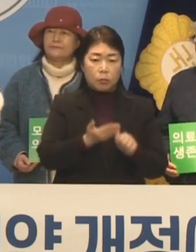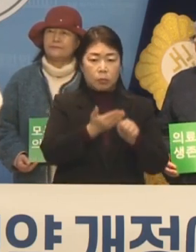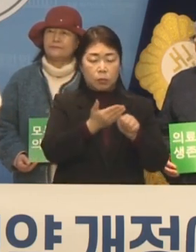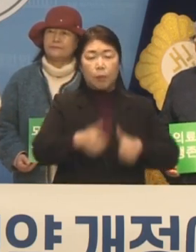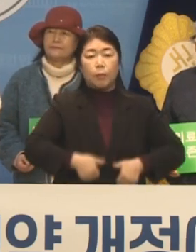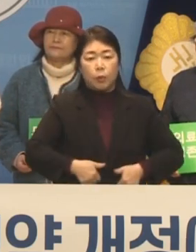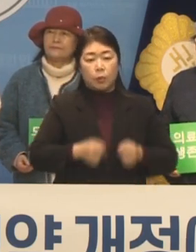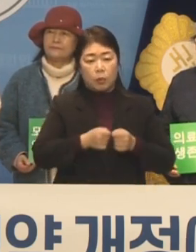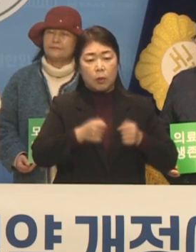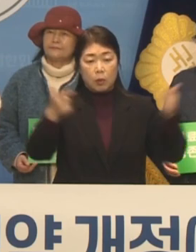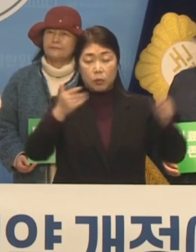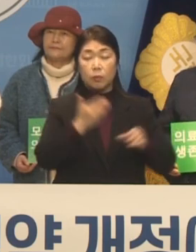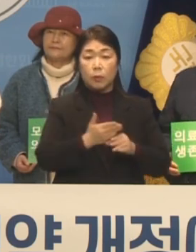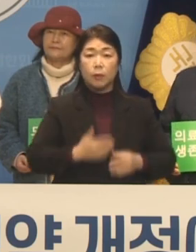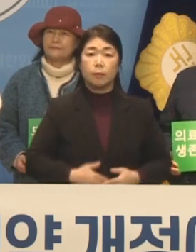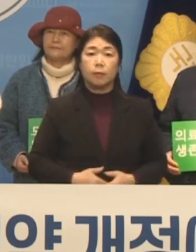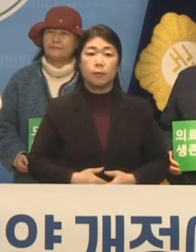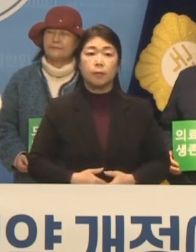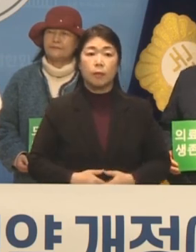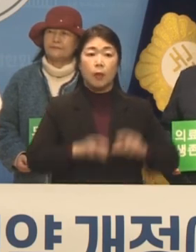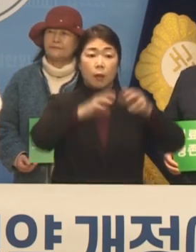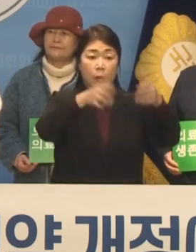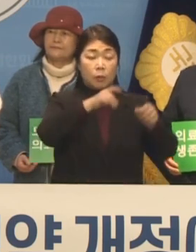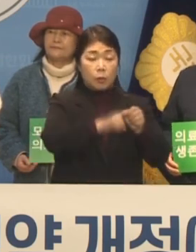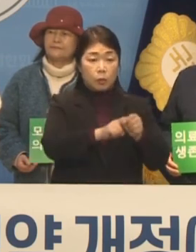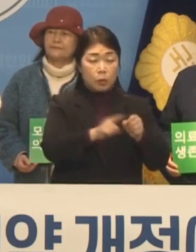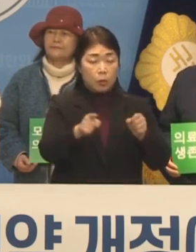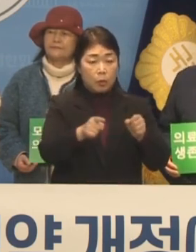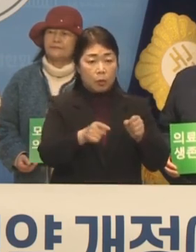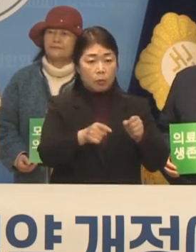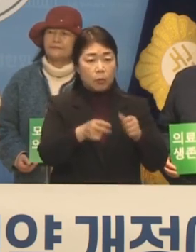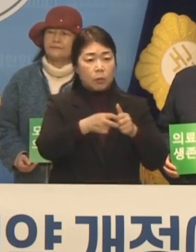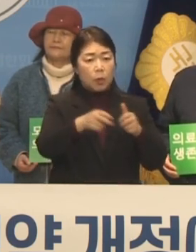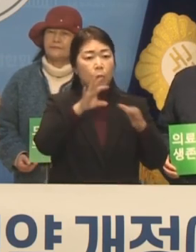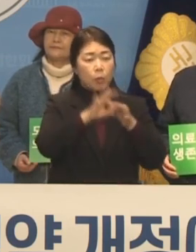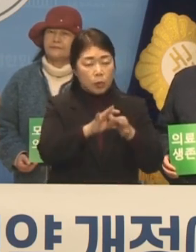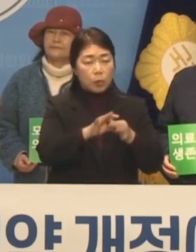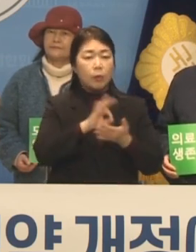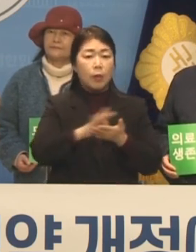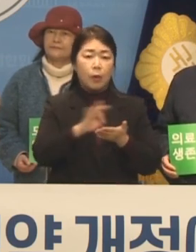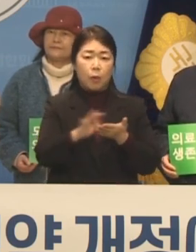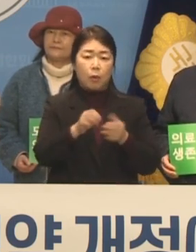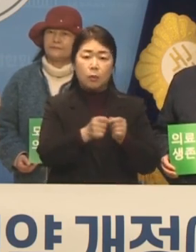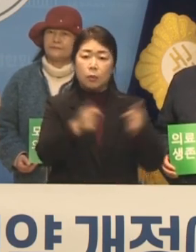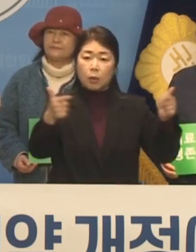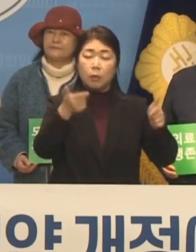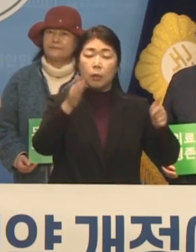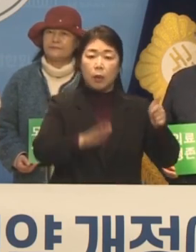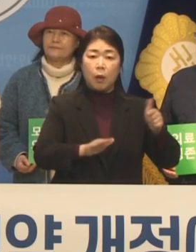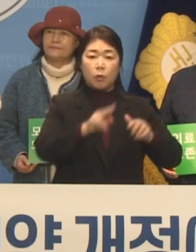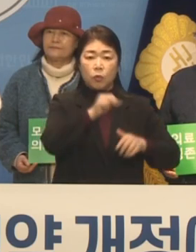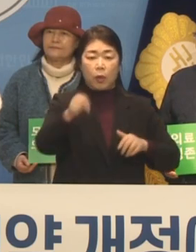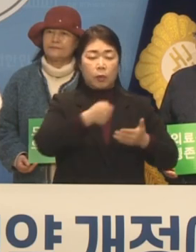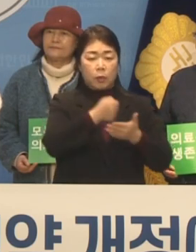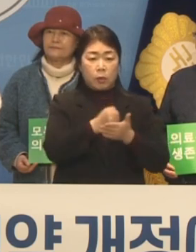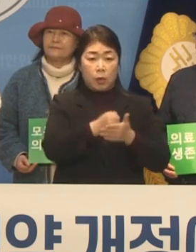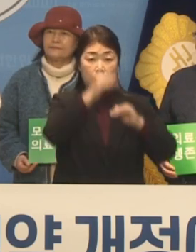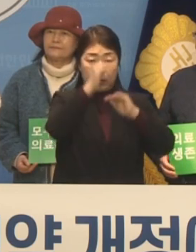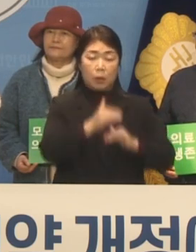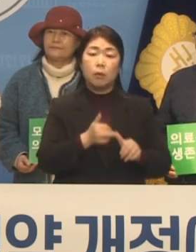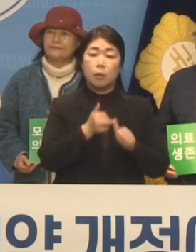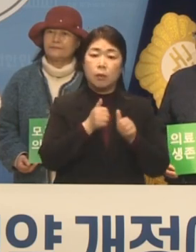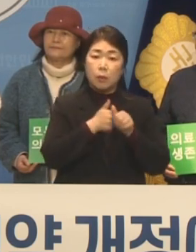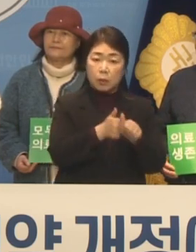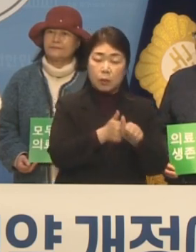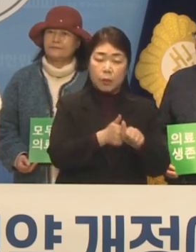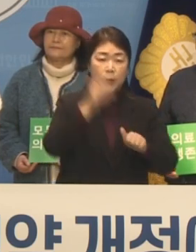전 세계적으로 의료 목적의 대마에 대한 수요가 급증하고 있는 지금이 유엔 통제물질 협약 개정에 따라 국내 관계